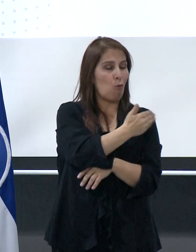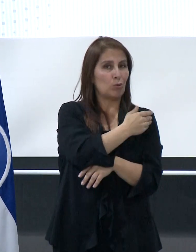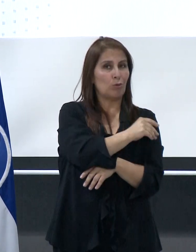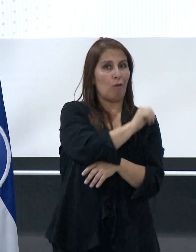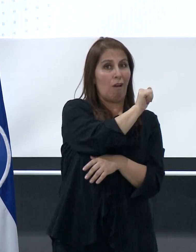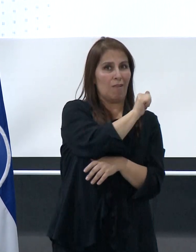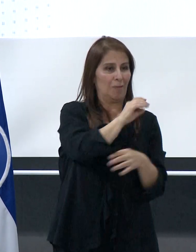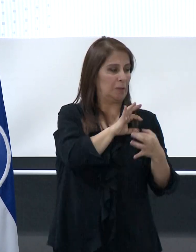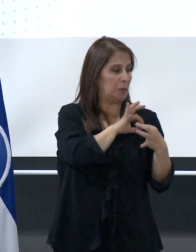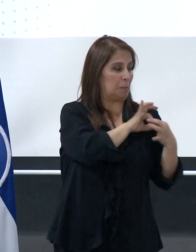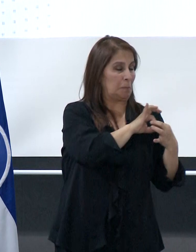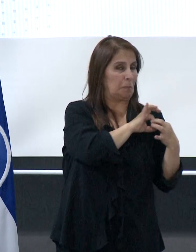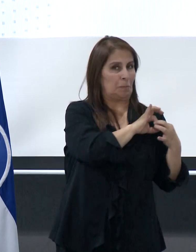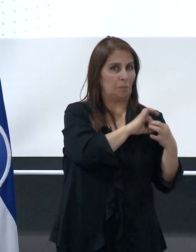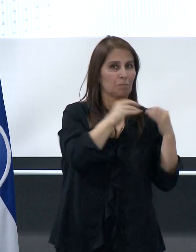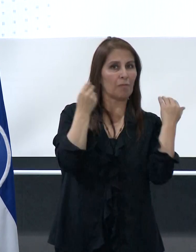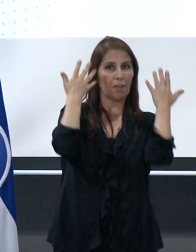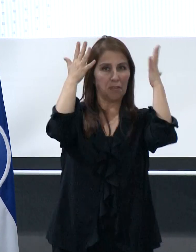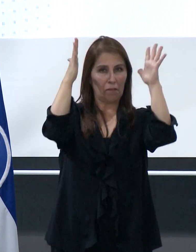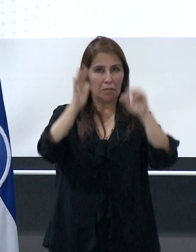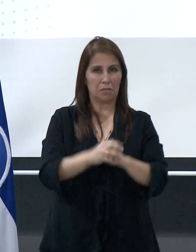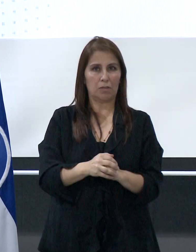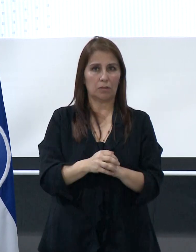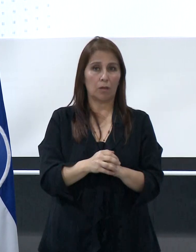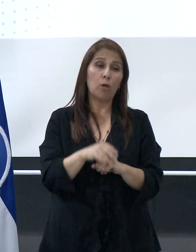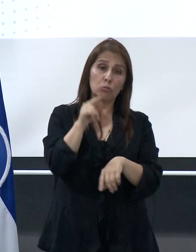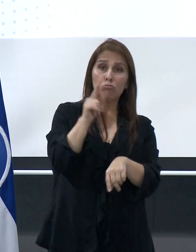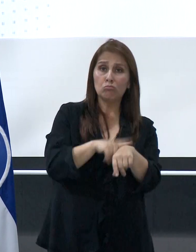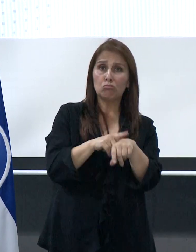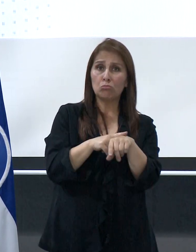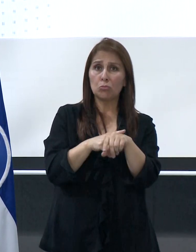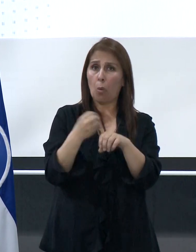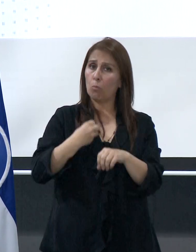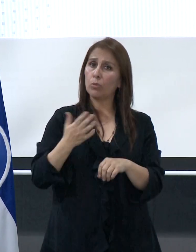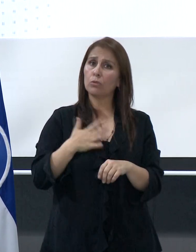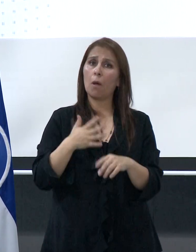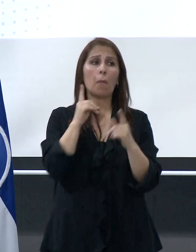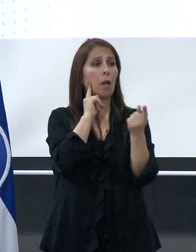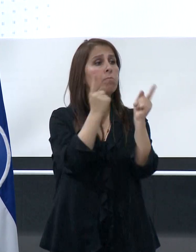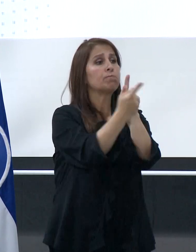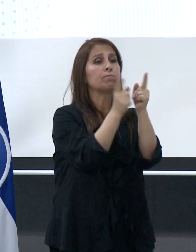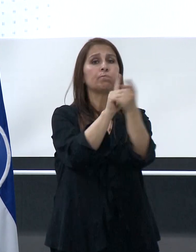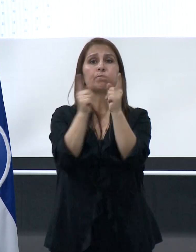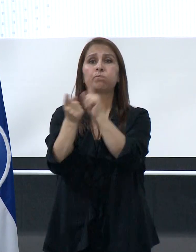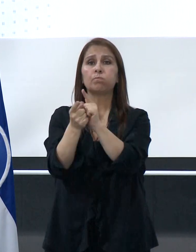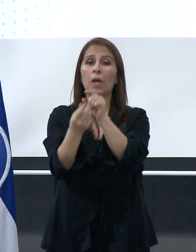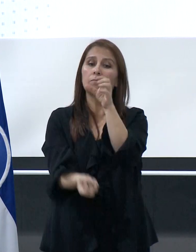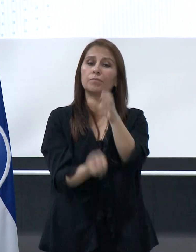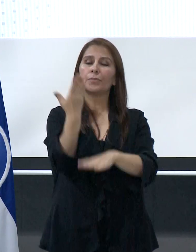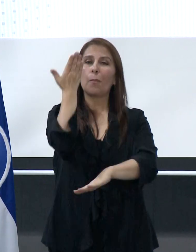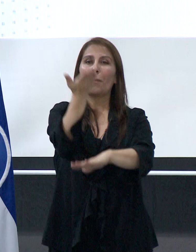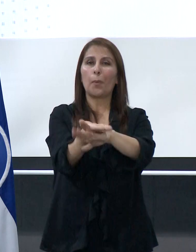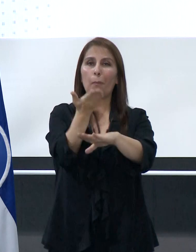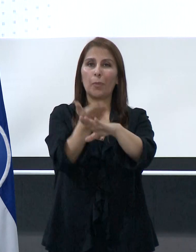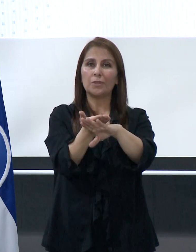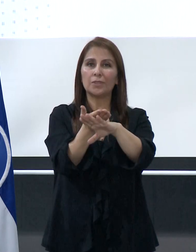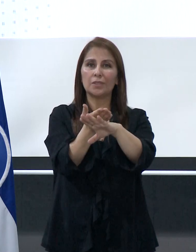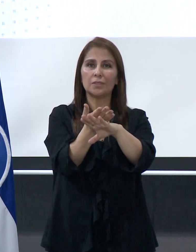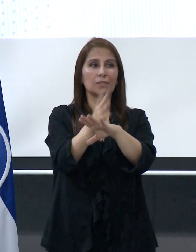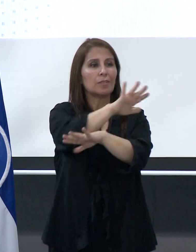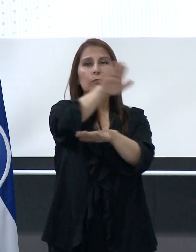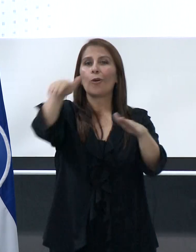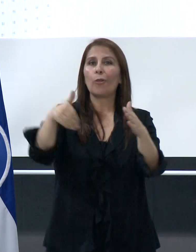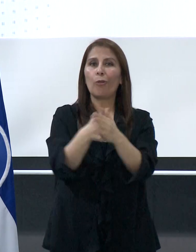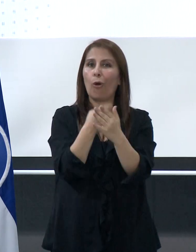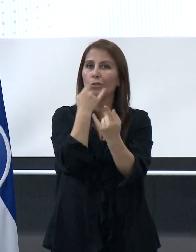conmemoración es una oportunidad de encontrarnos y construir propuestas conjuntas en torno a estos elementos que nos convocan